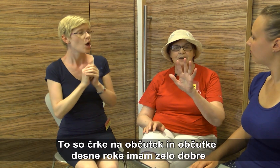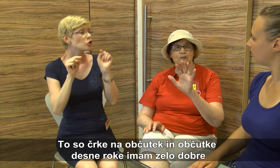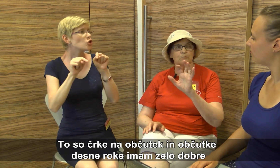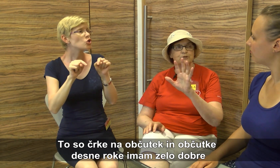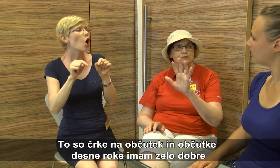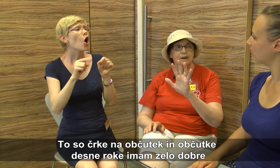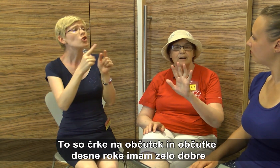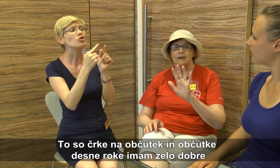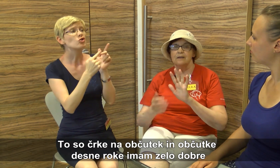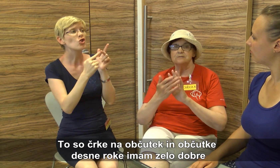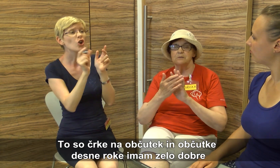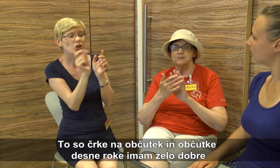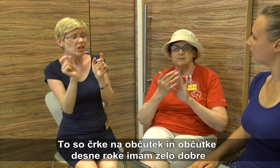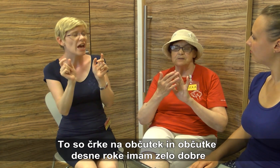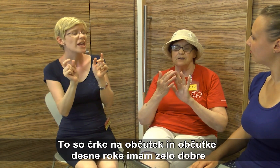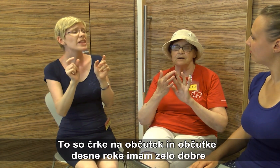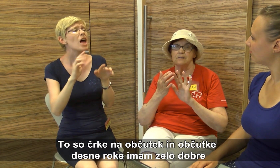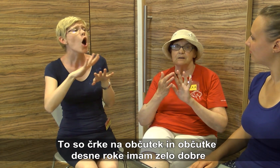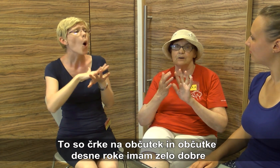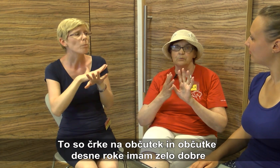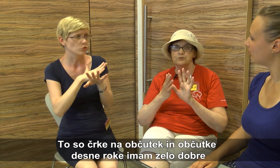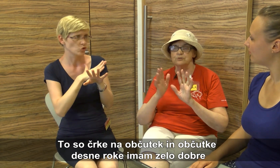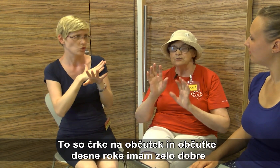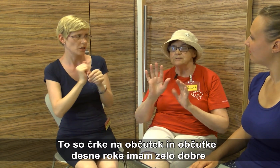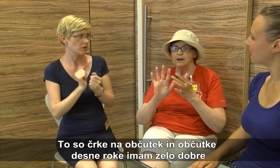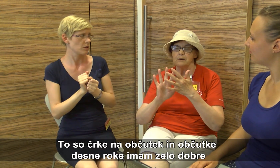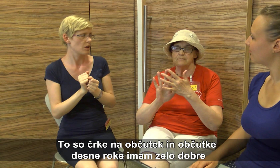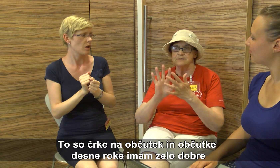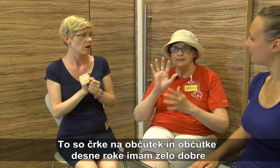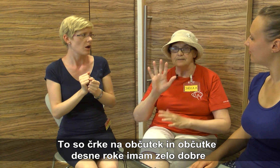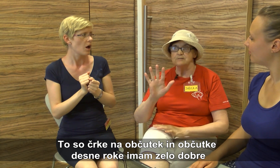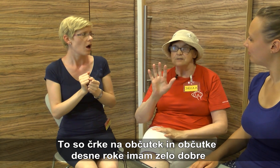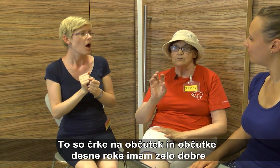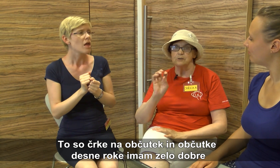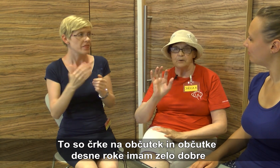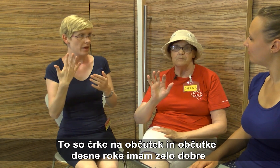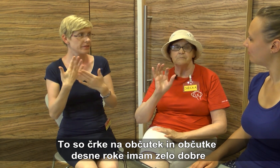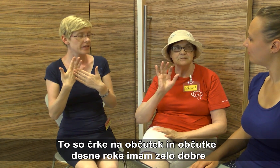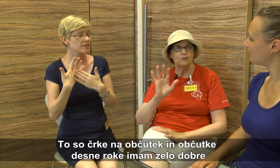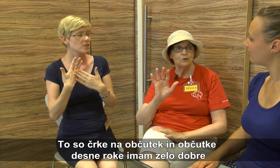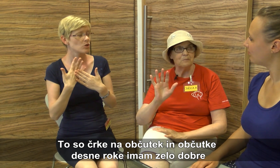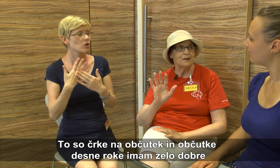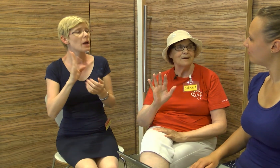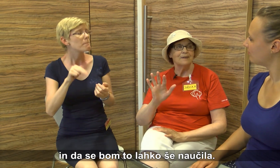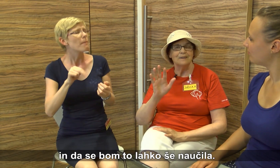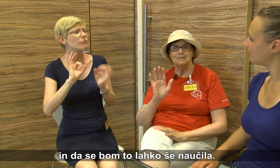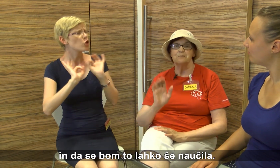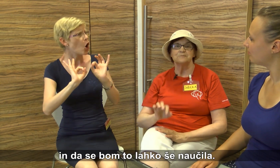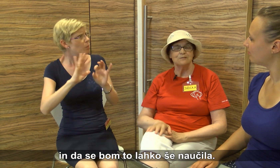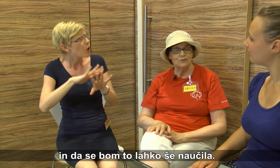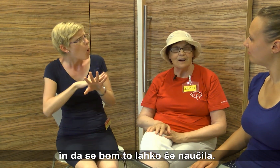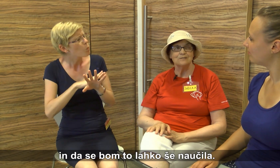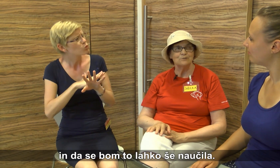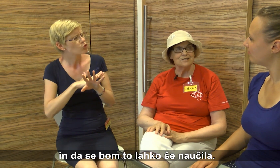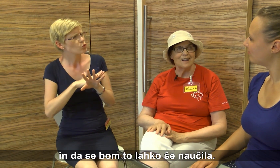τόσο ξέρκενα οπτσούτακ, ένσα μες δέλα οπτσούτκα σαν αδέσνα ρόχημα, ζαλό δόβρα, έντα